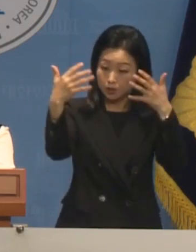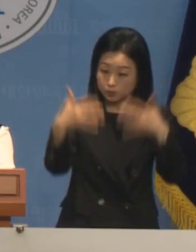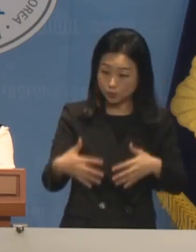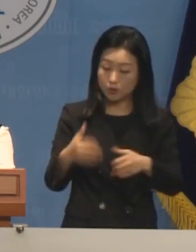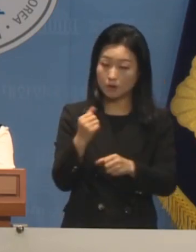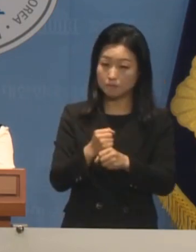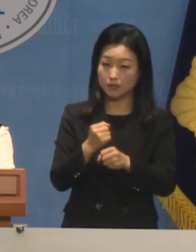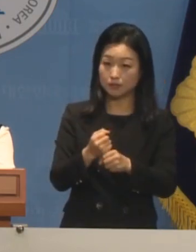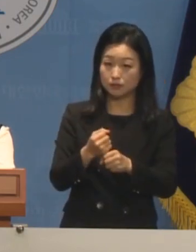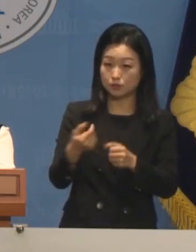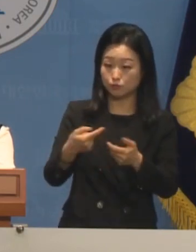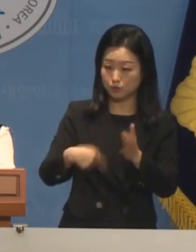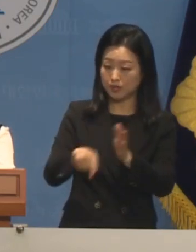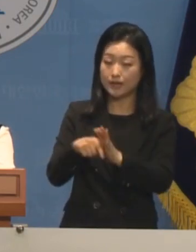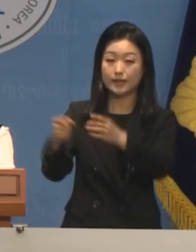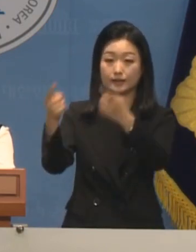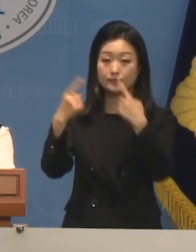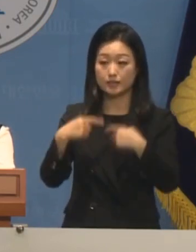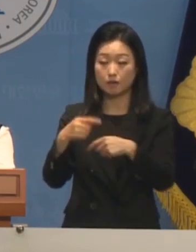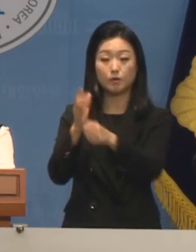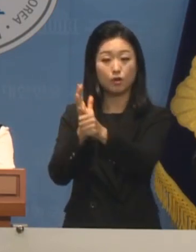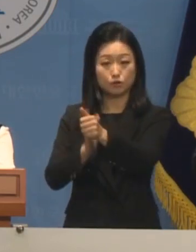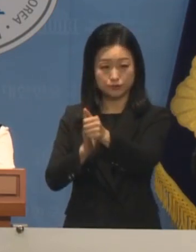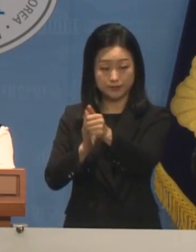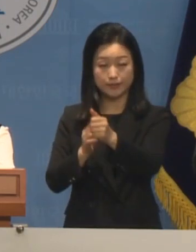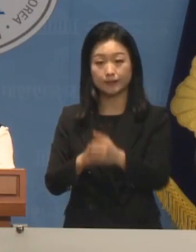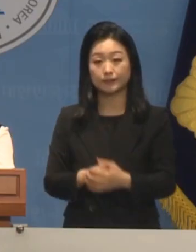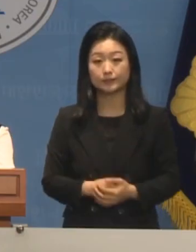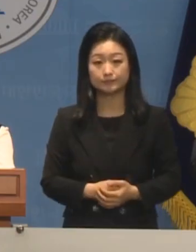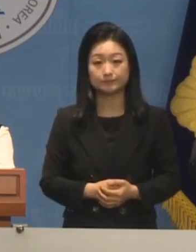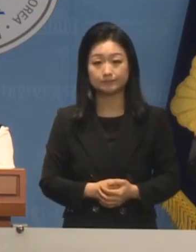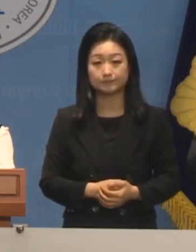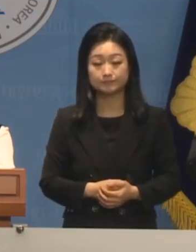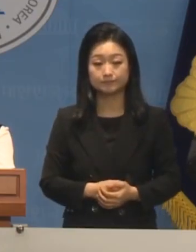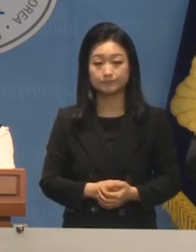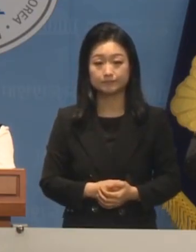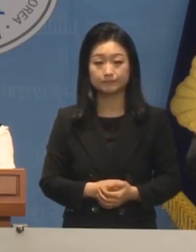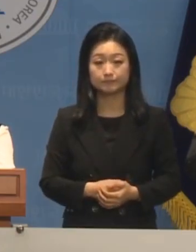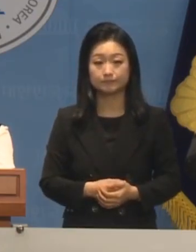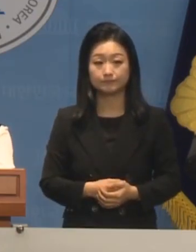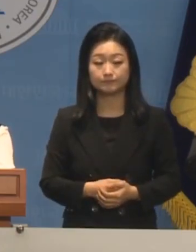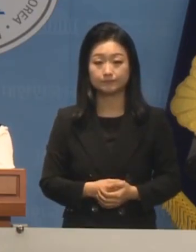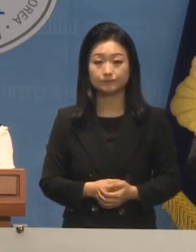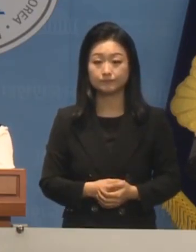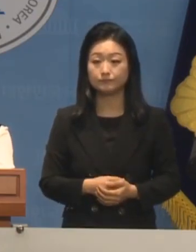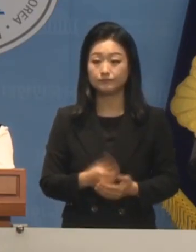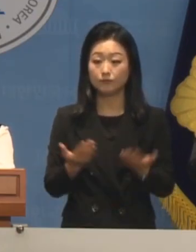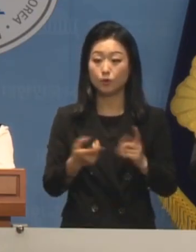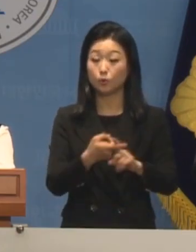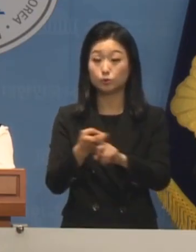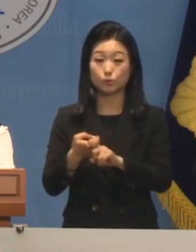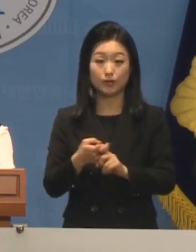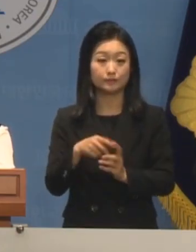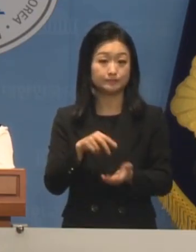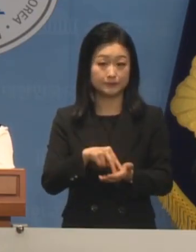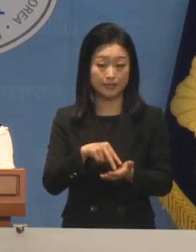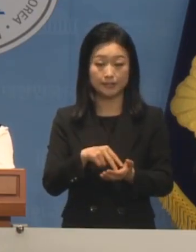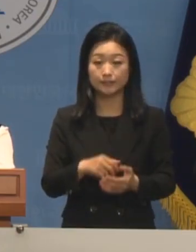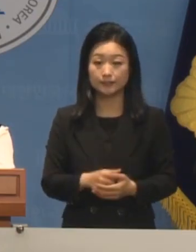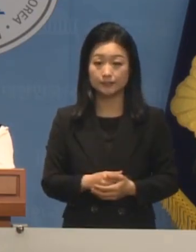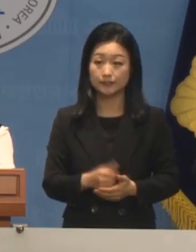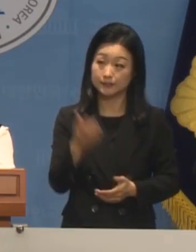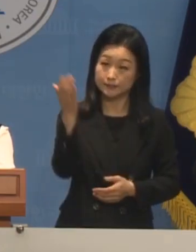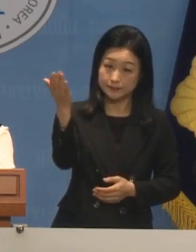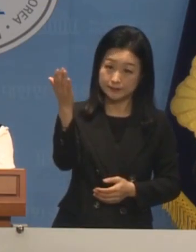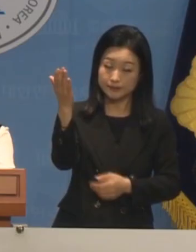만들기 위한 교섭에 응해야 할 이유는 차고 넘칩니다 그래서 우리 노조는 현존하는 사용자